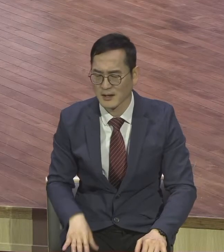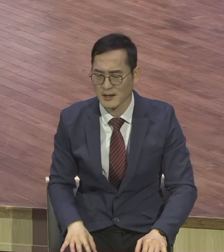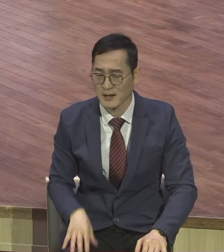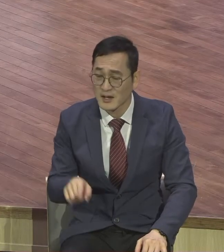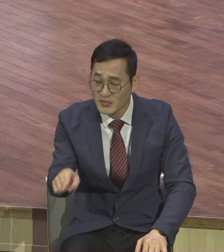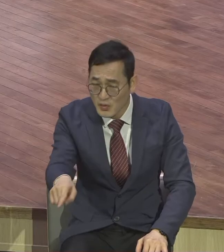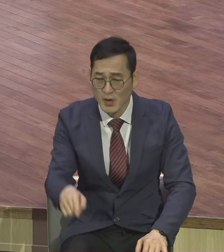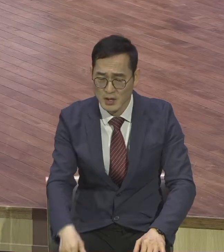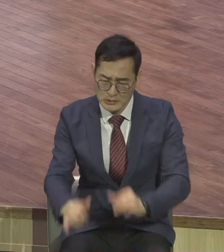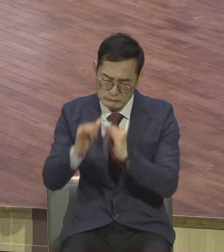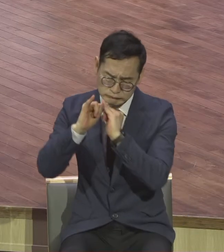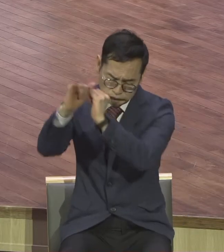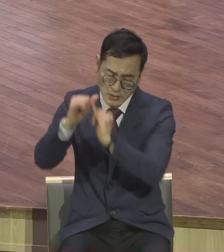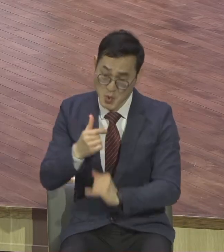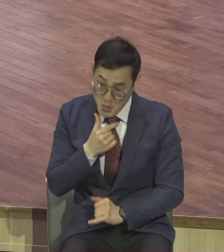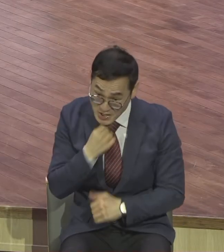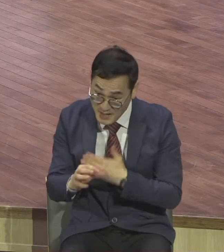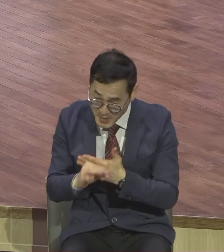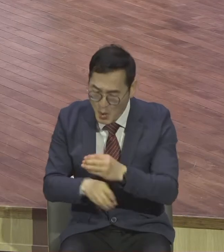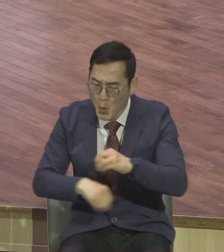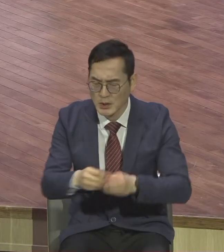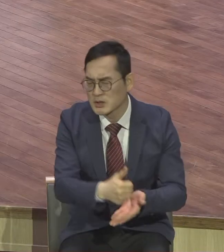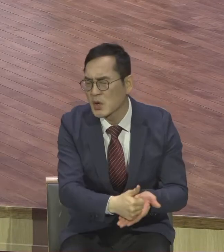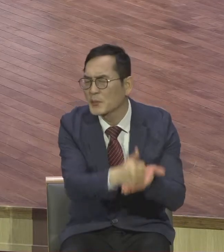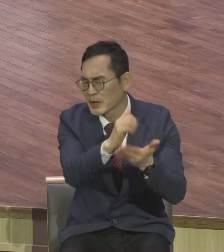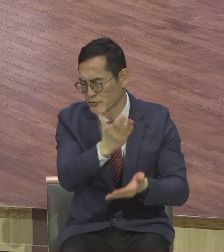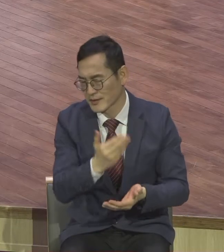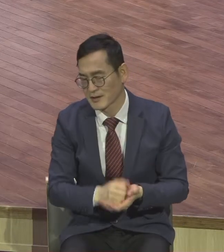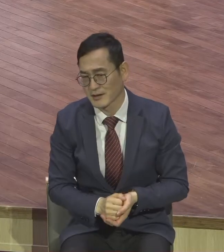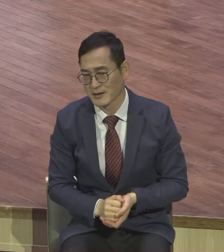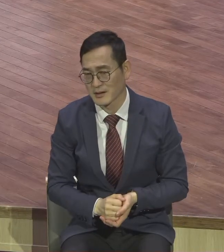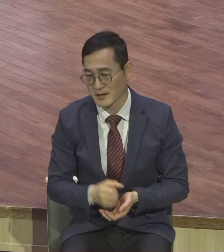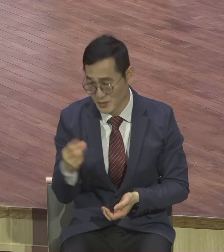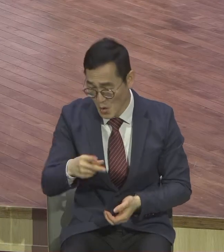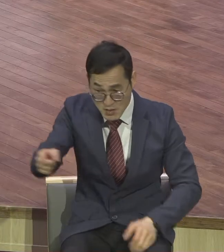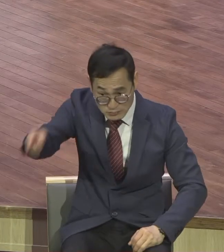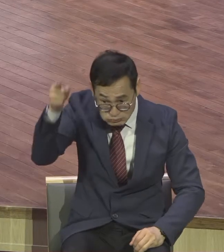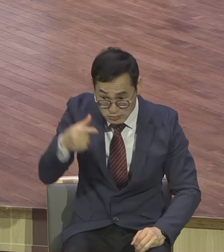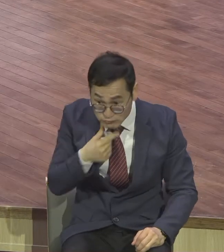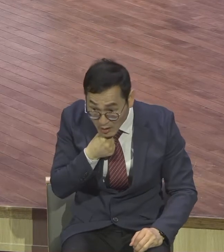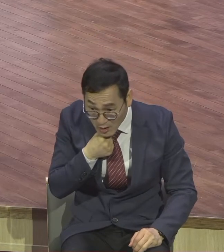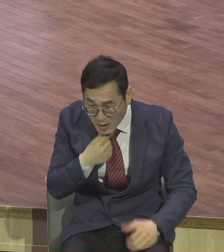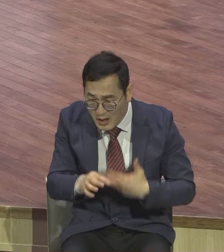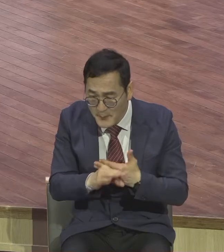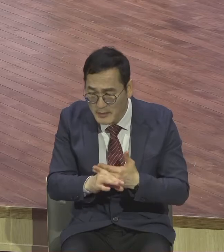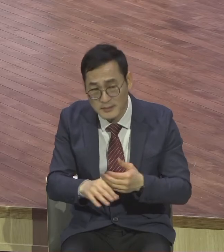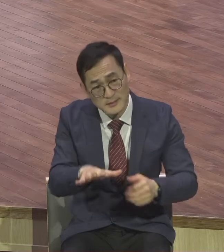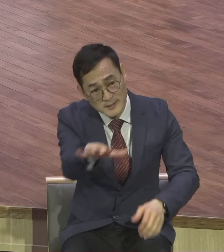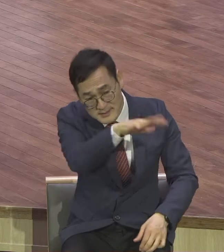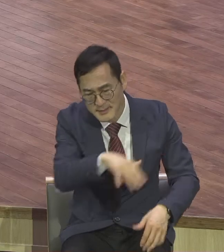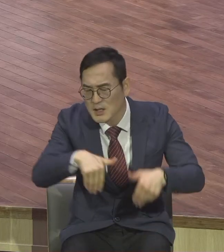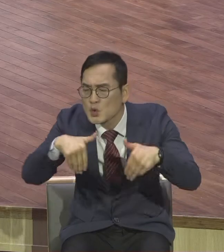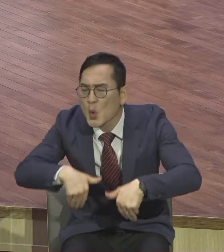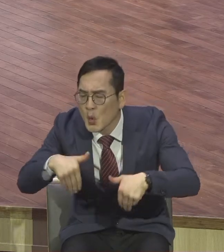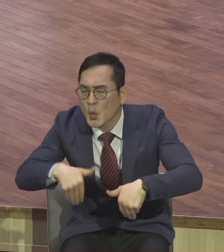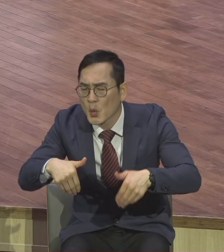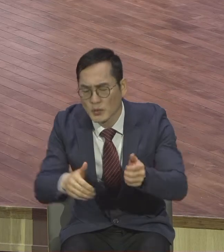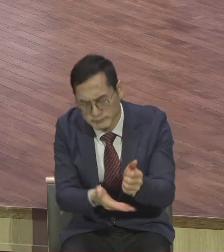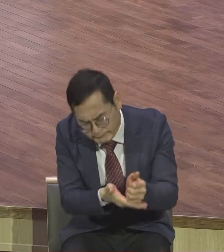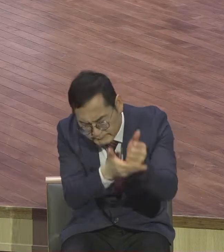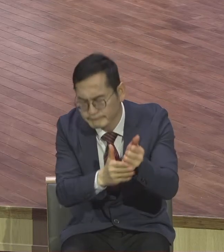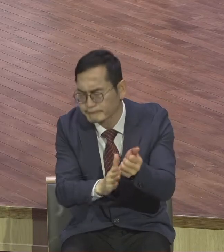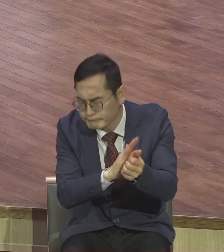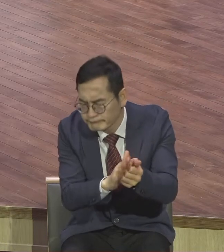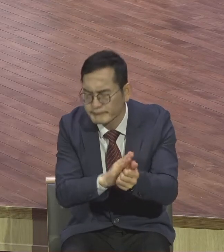누구든지 커고야 한 자는 너희를 섬기는 자가 되고 너희 중에 누구든지 어떤이 되고자 하는 자는 너희의 종이 되어야 하리라